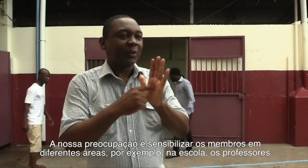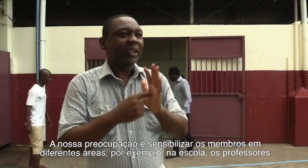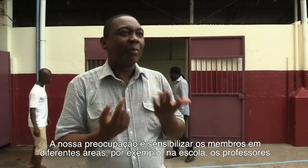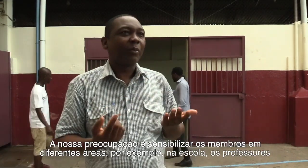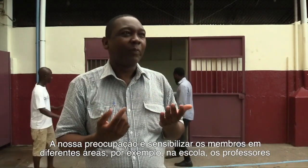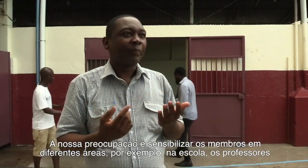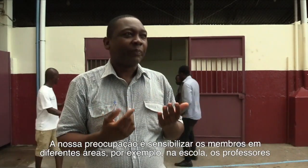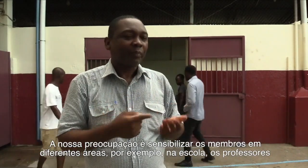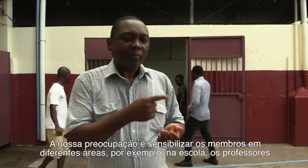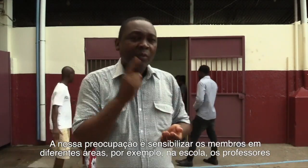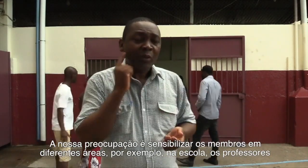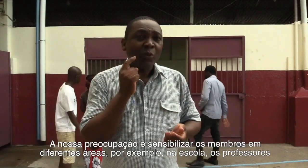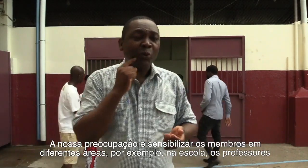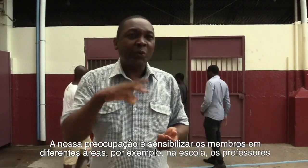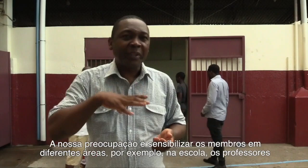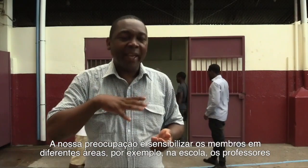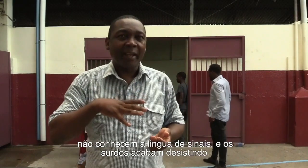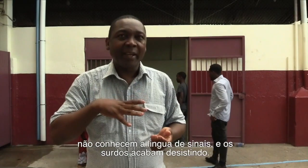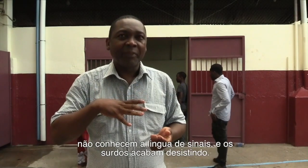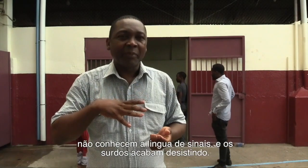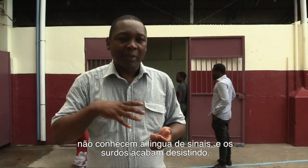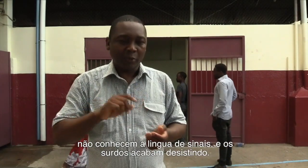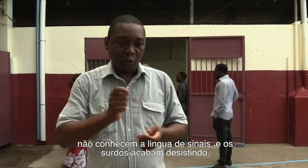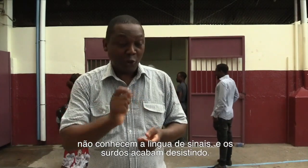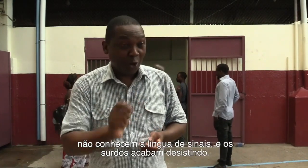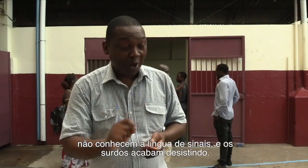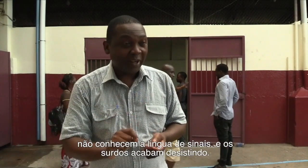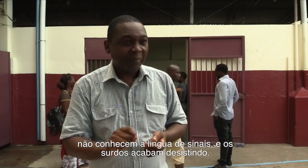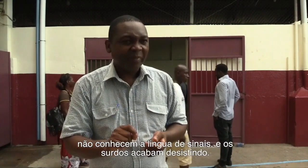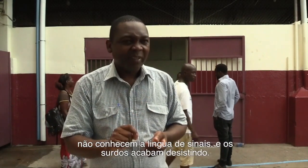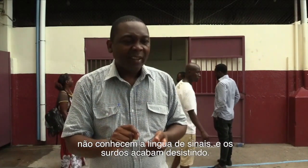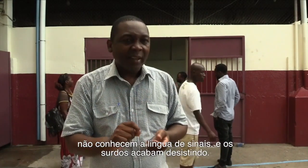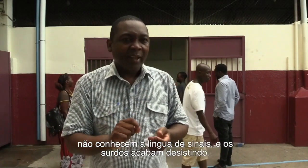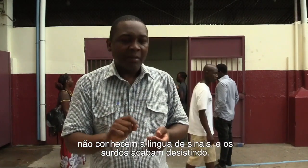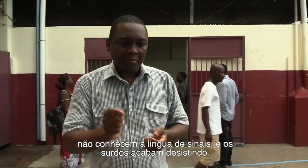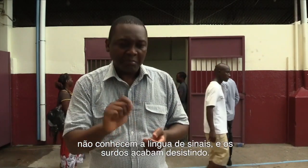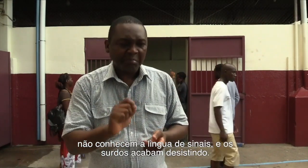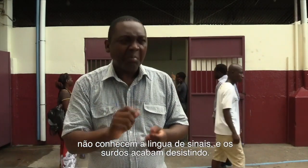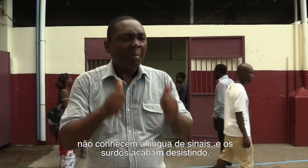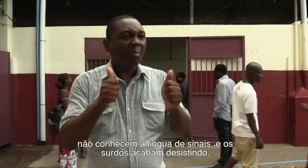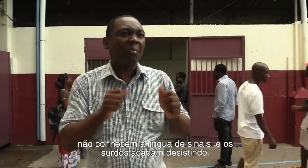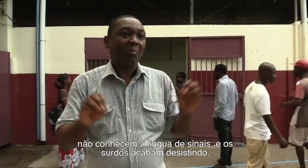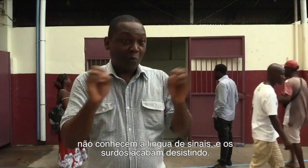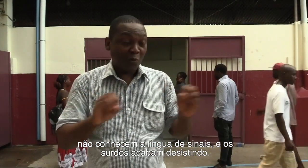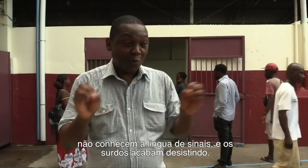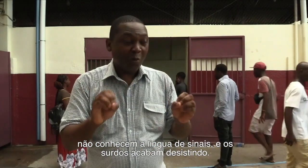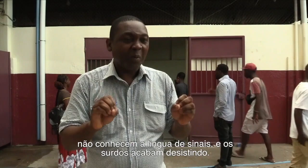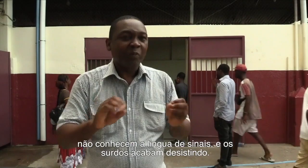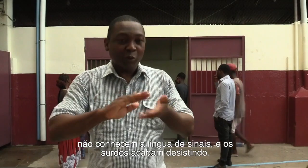Por exemplo, na escola, os professores não conhecem a língua de sinais e os surdos acabam desistindo.